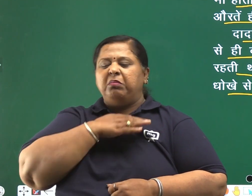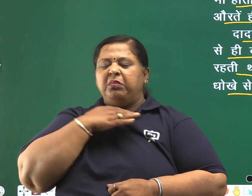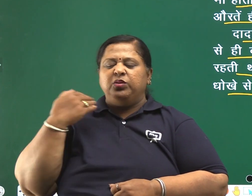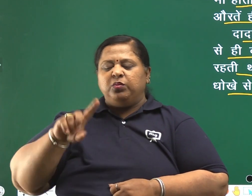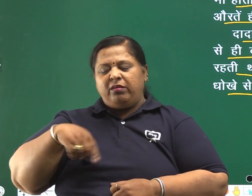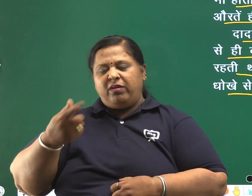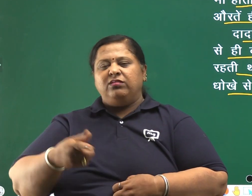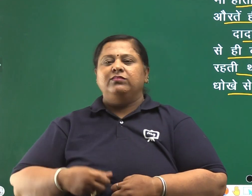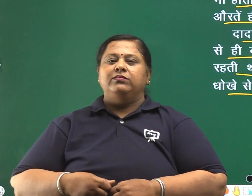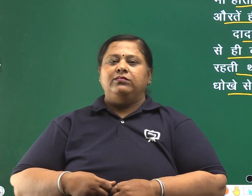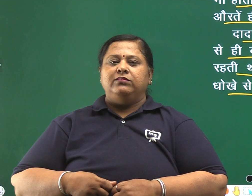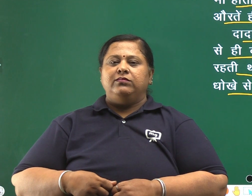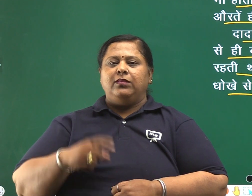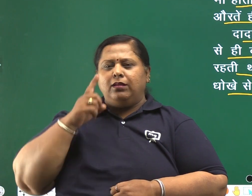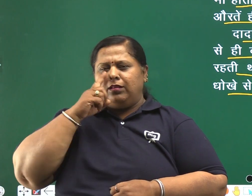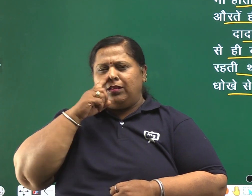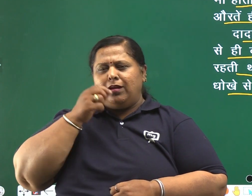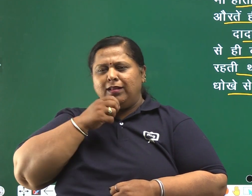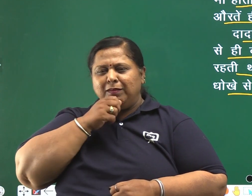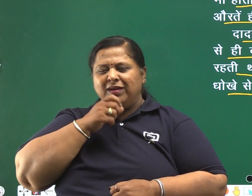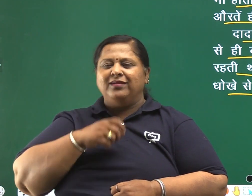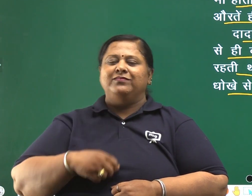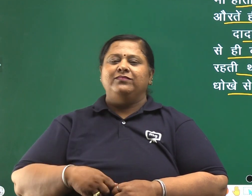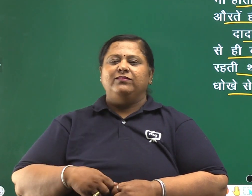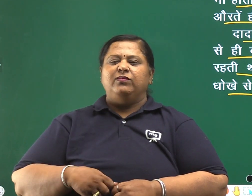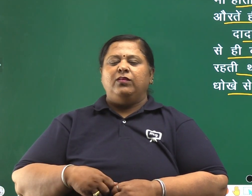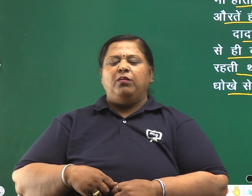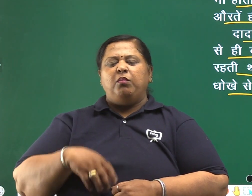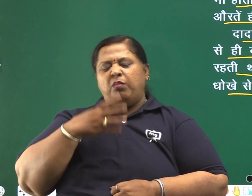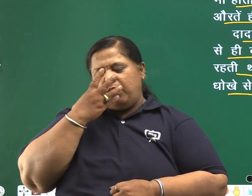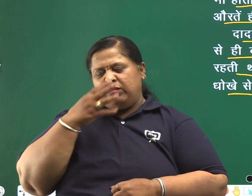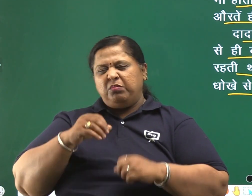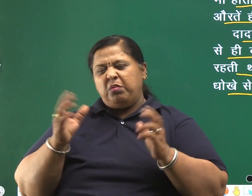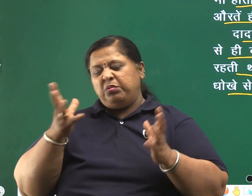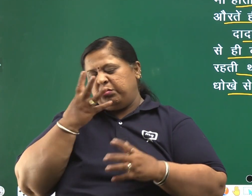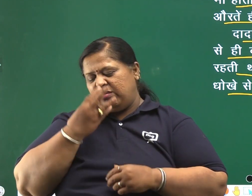मृत्यु के बाद दादी माँ बहुत उदास